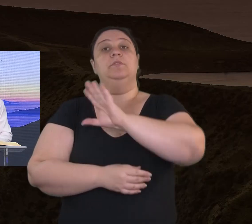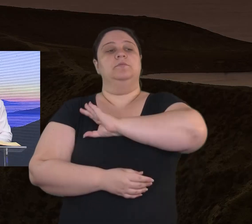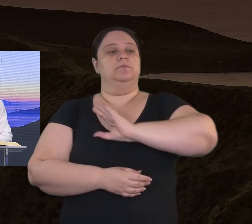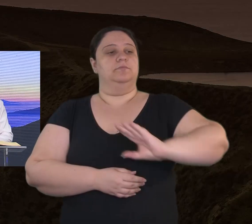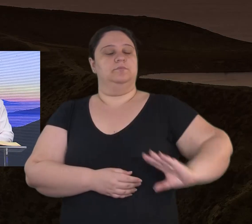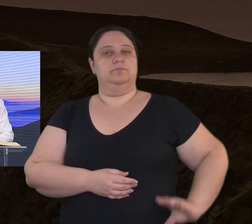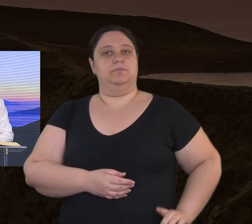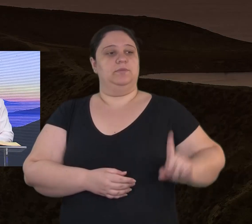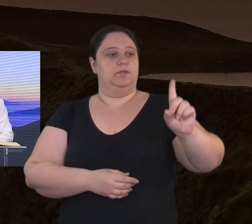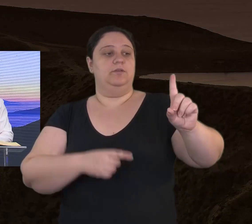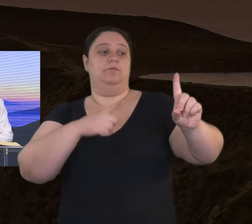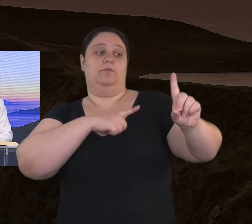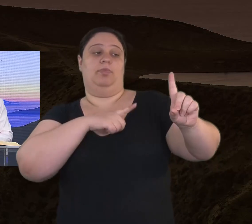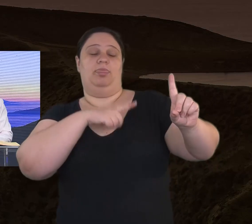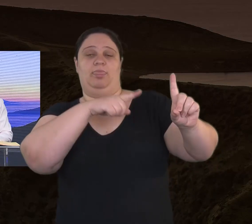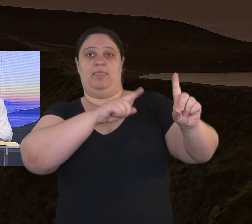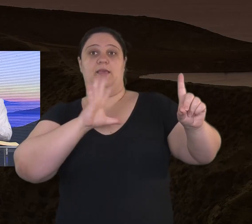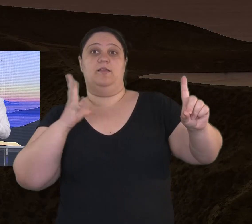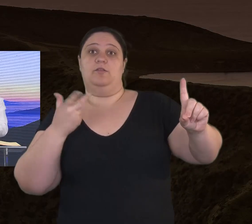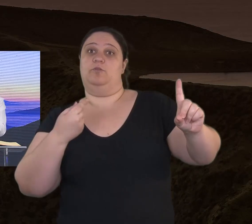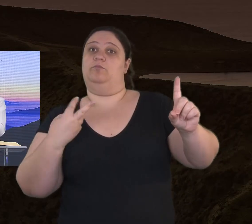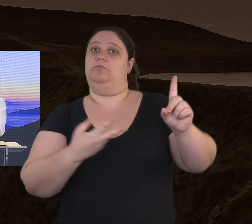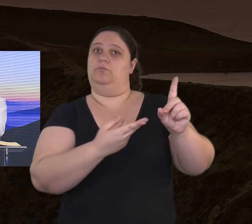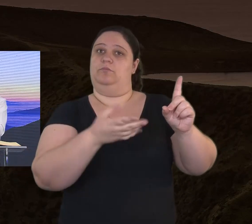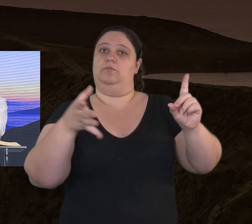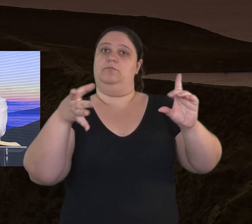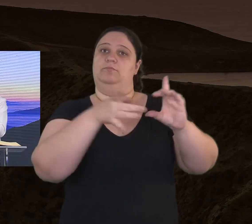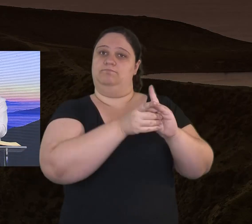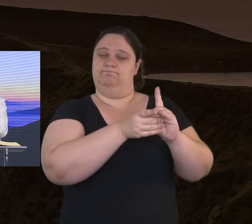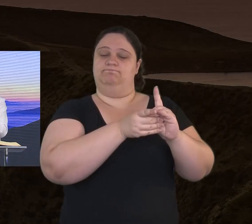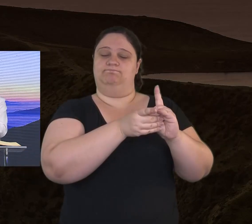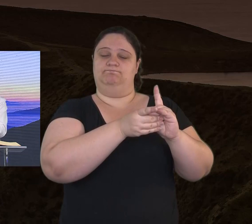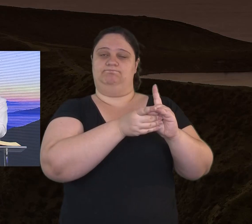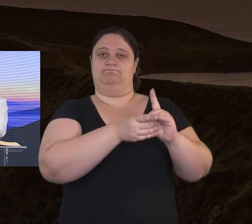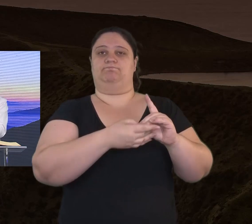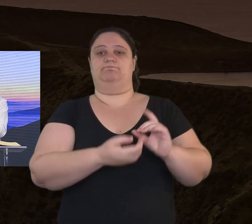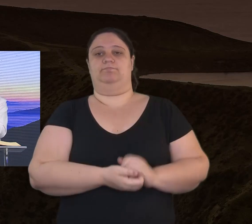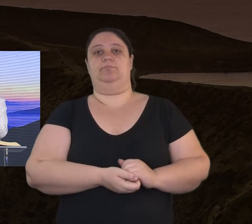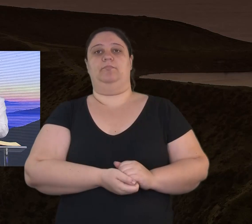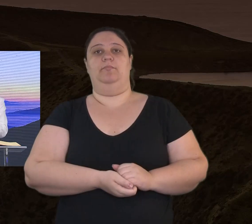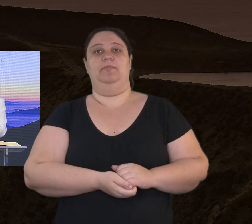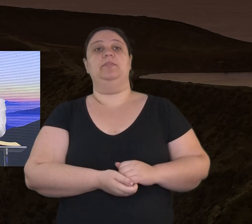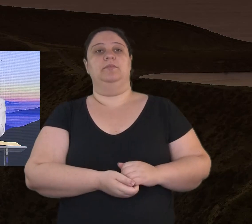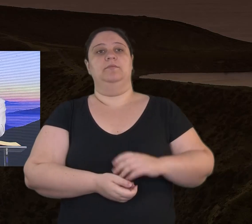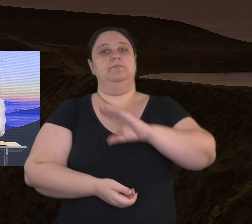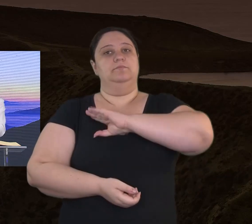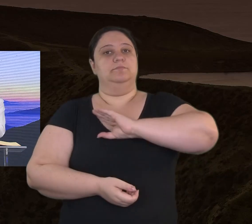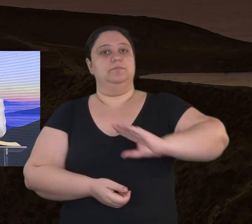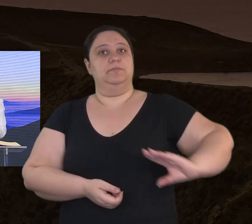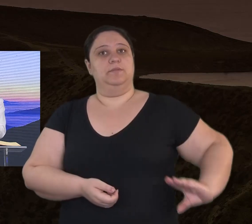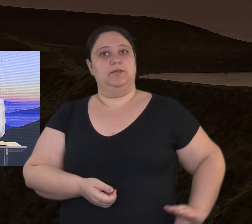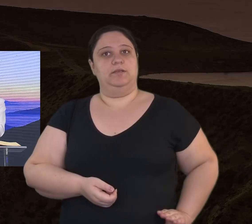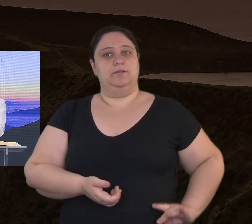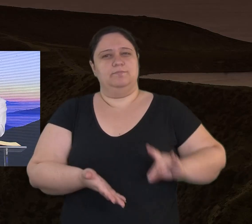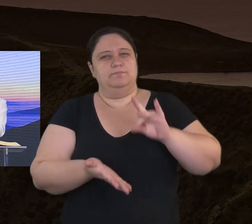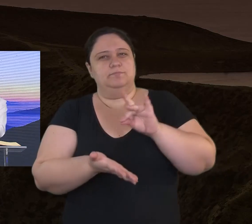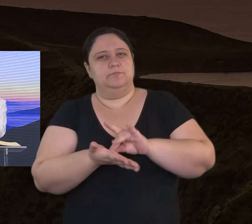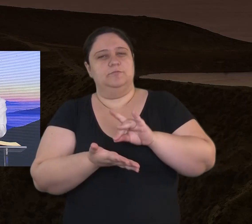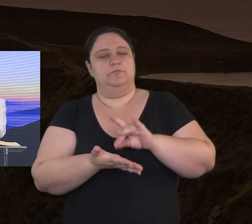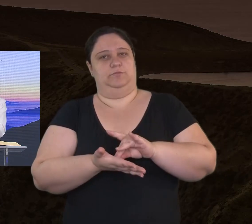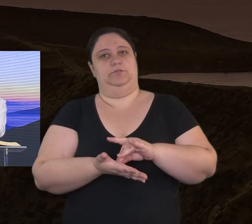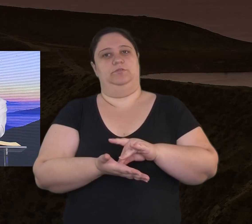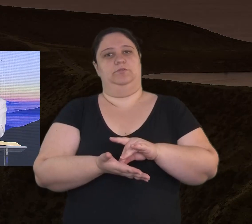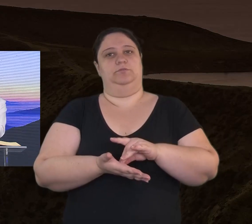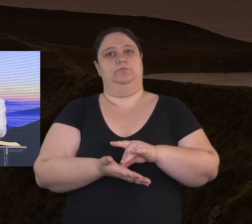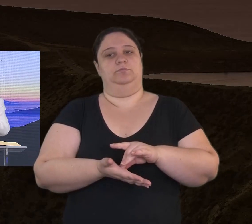foram criadas todas as coisas. Então, ele é a fonte, né, criadora, a fonte, a origem, né, por meio